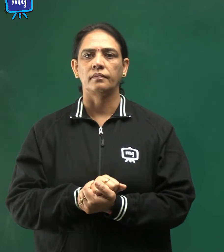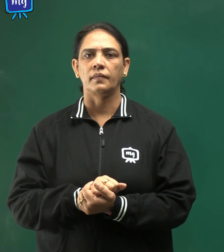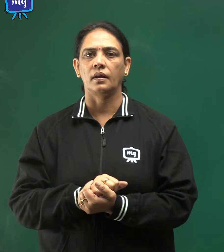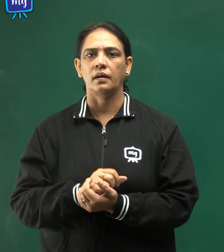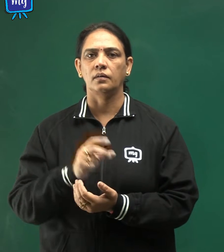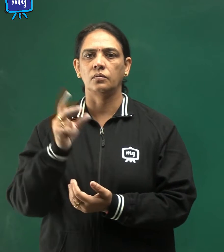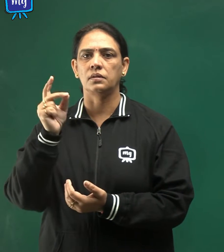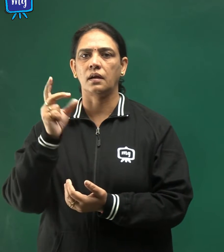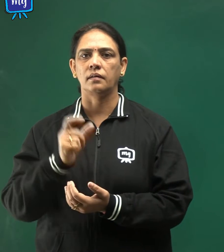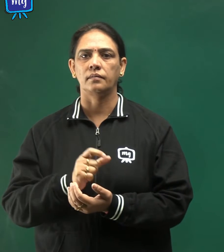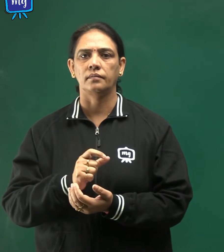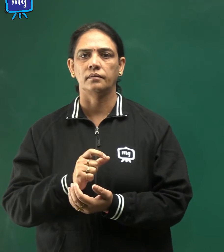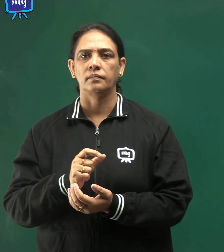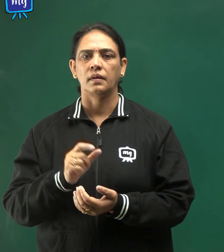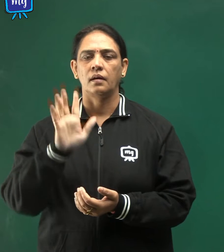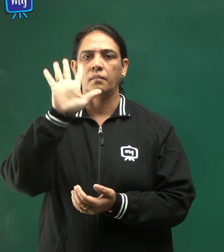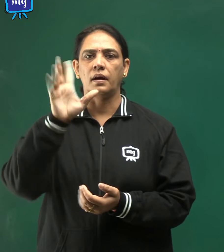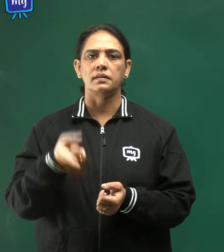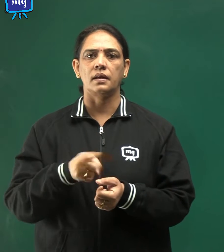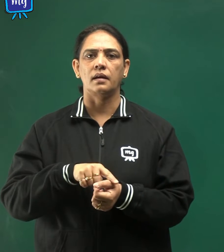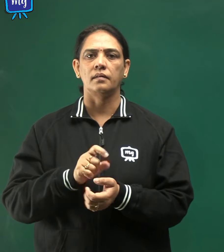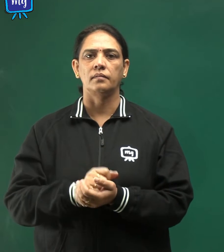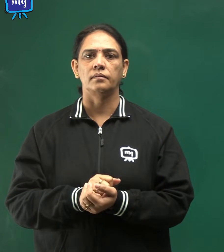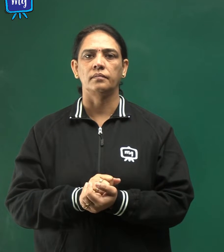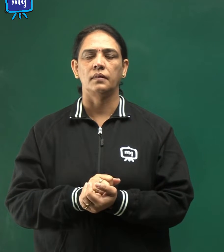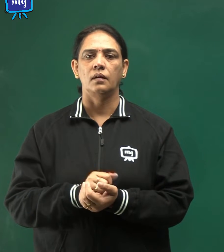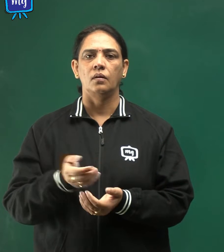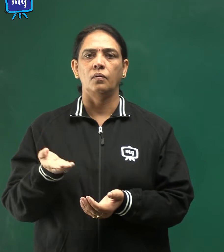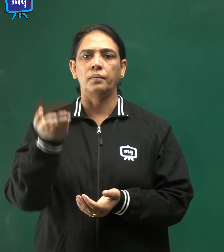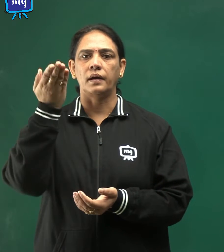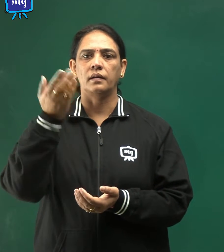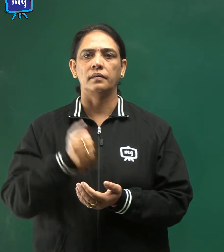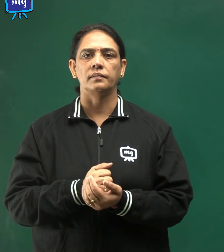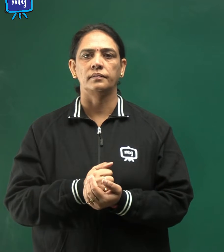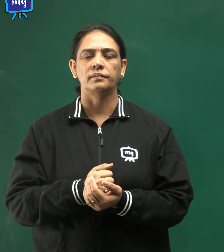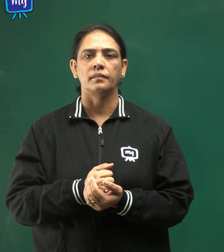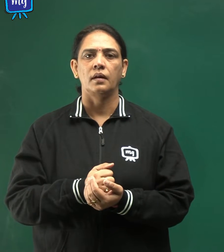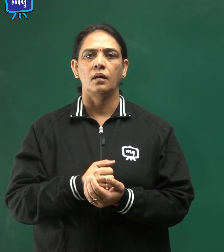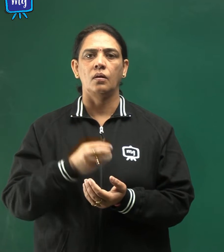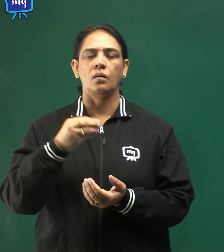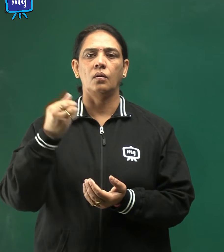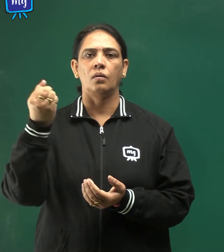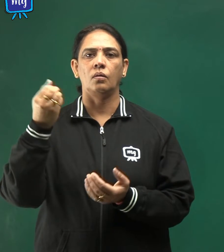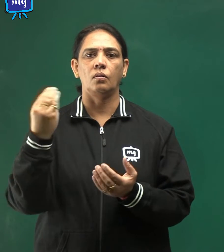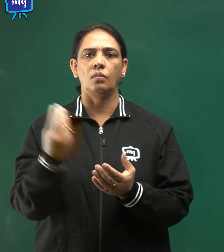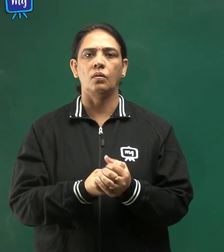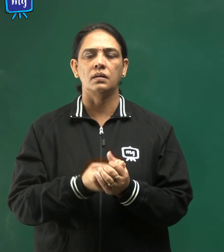दूसरा, 5 से ऊपर कुल अंक